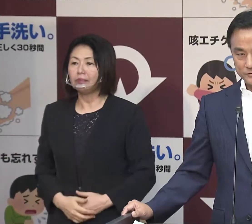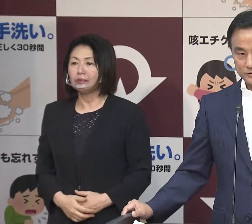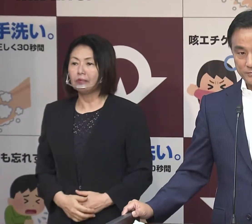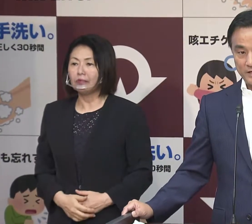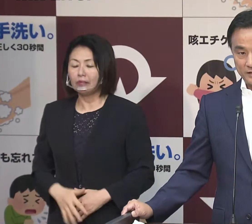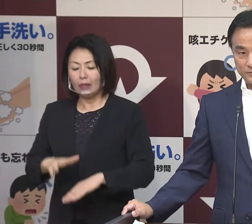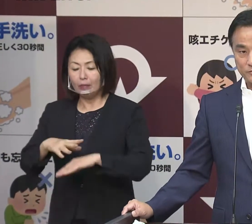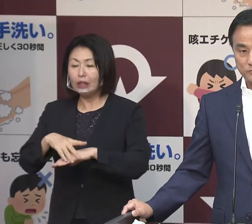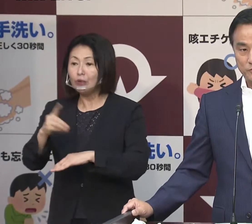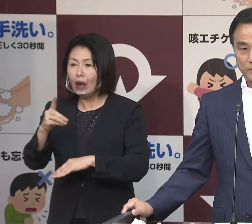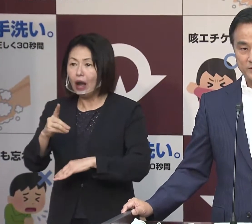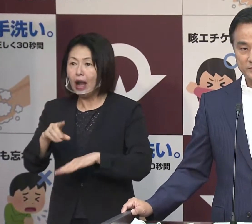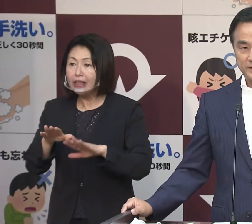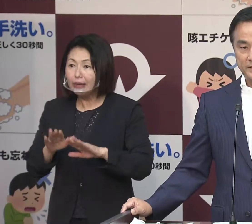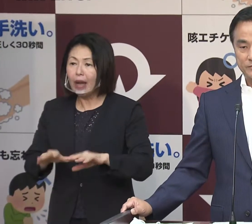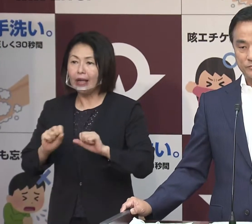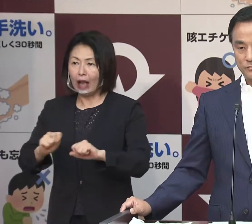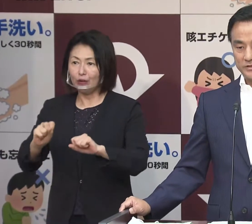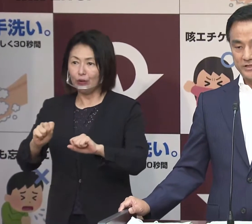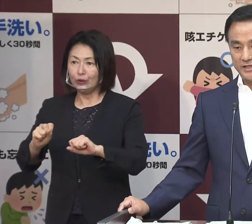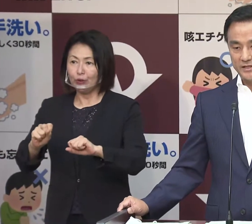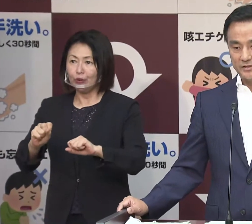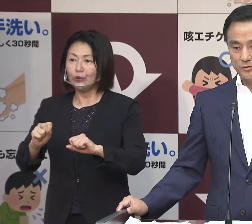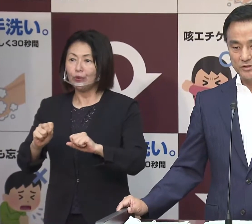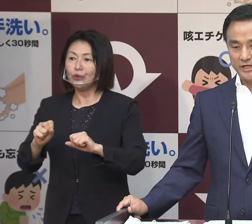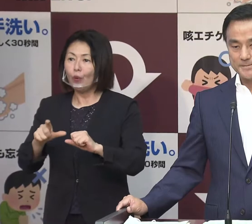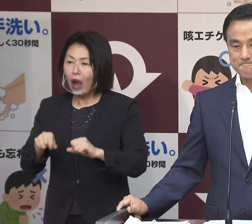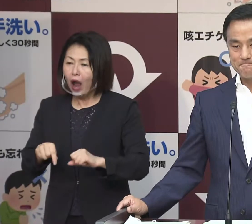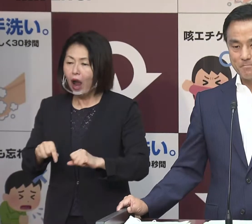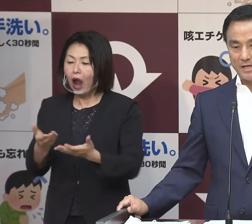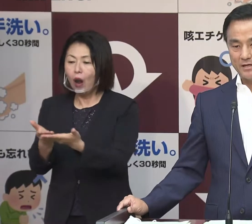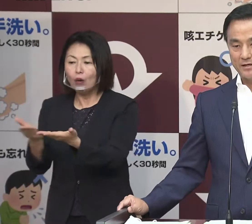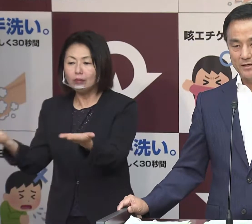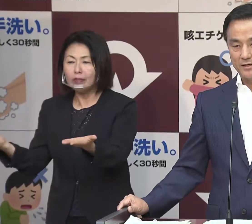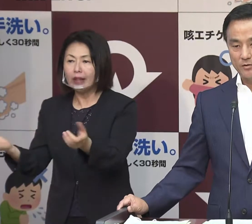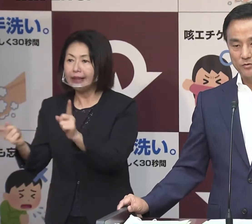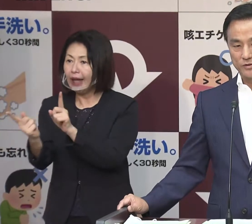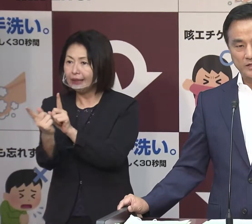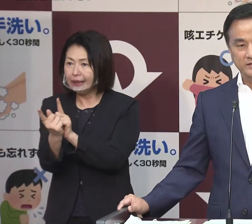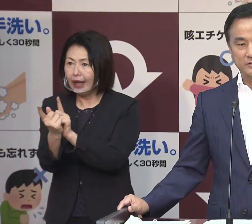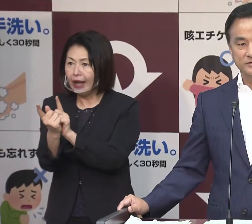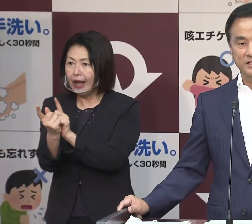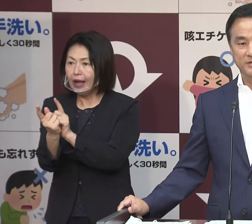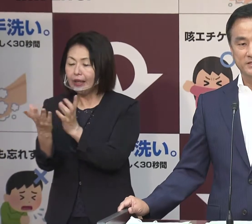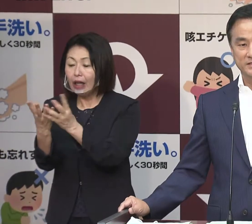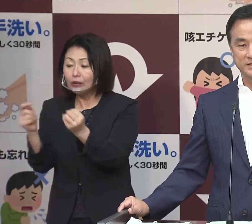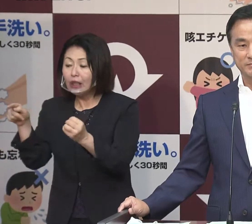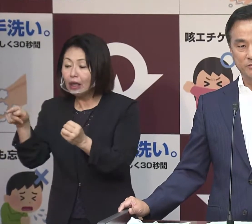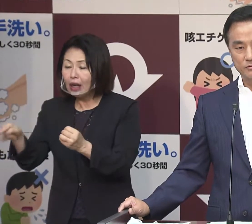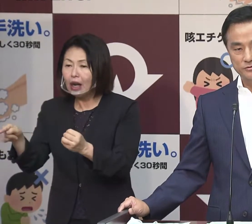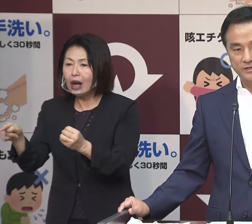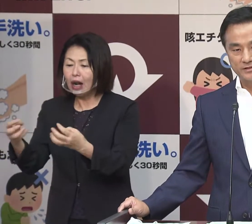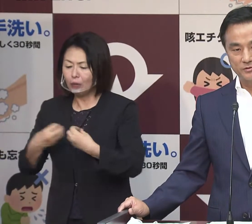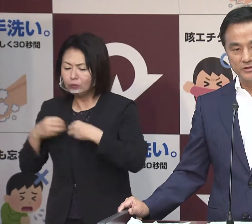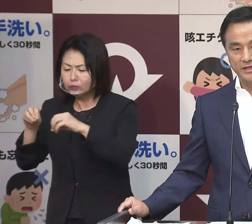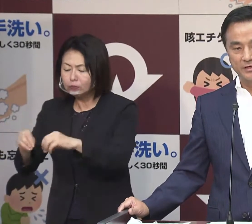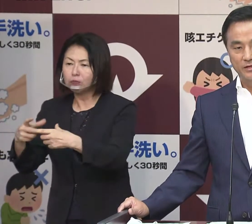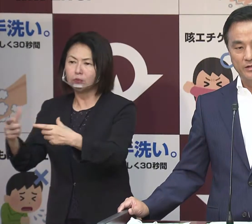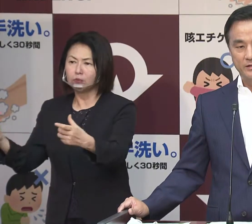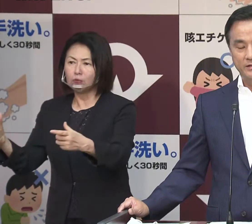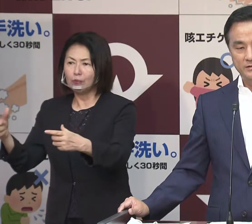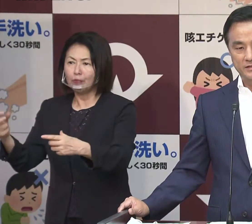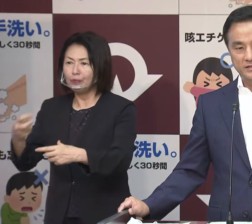まず今やるべきことはですね、このお店において、多くの感染確認されましたし、この周辺